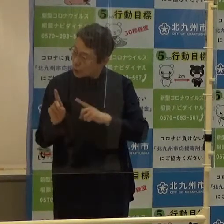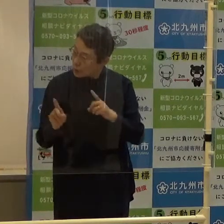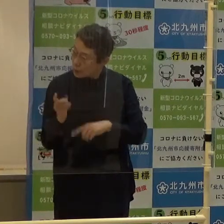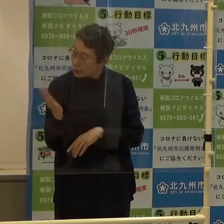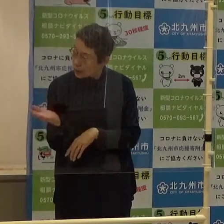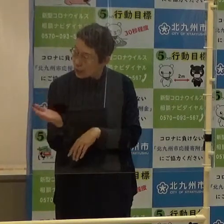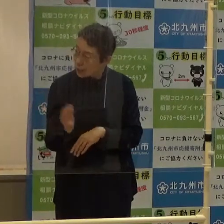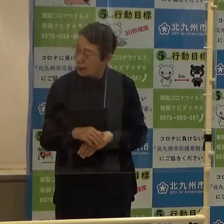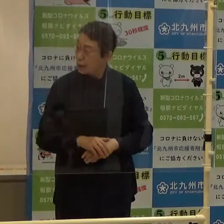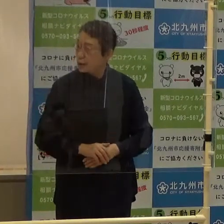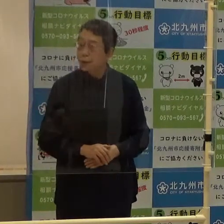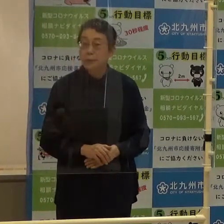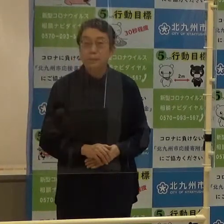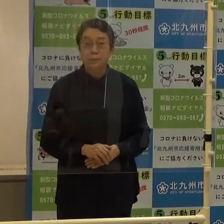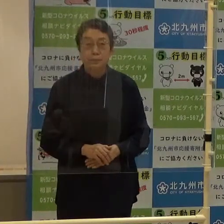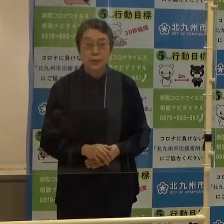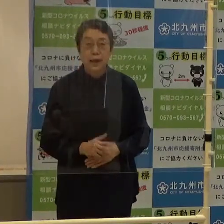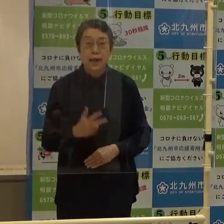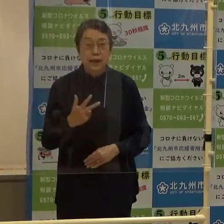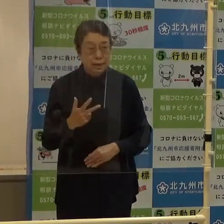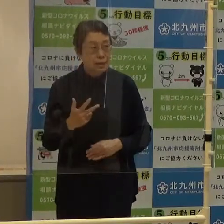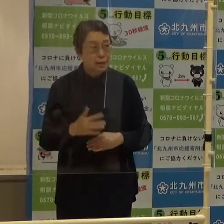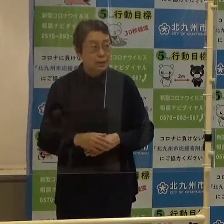市外の人はいなかった。